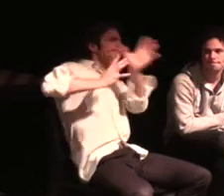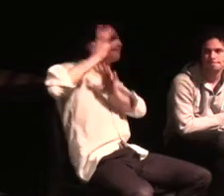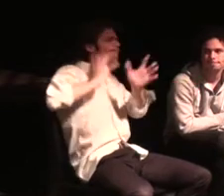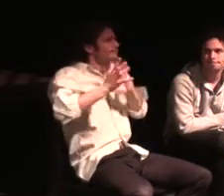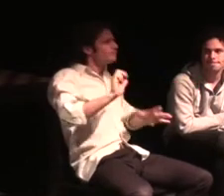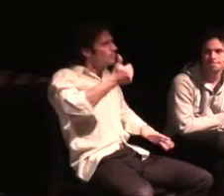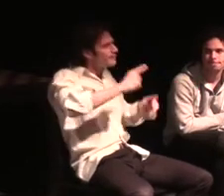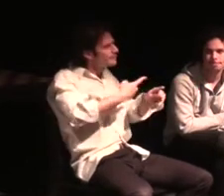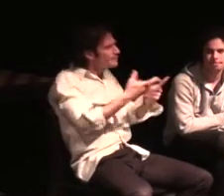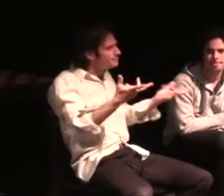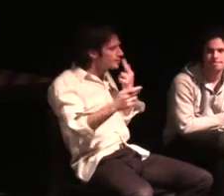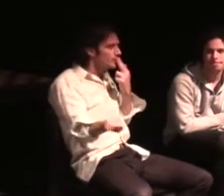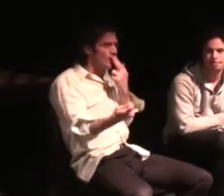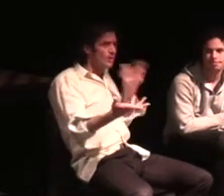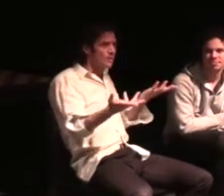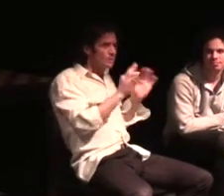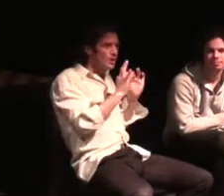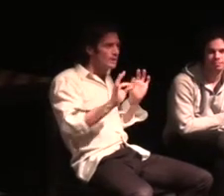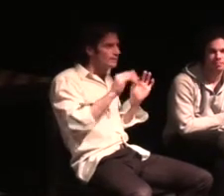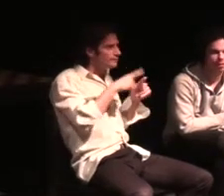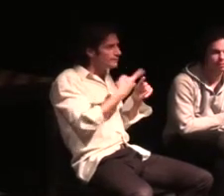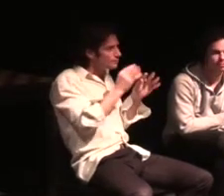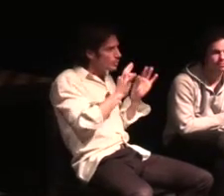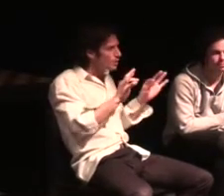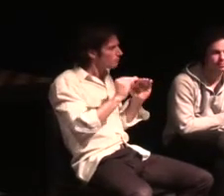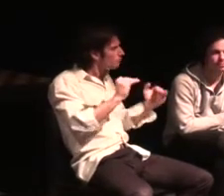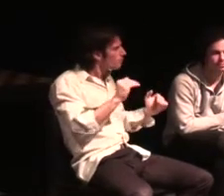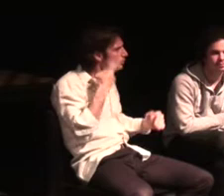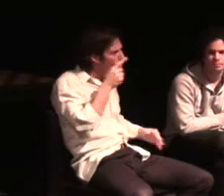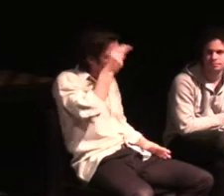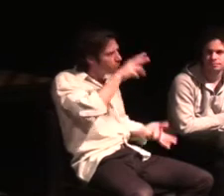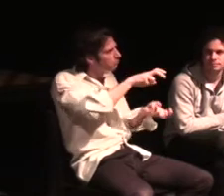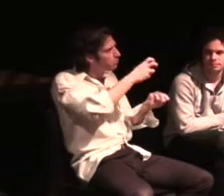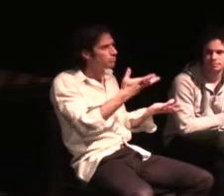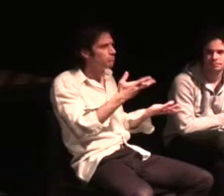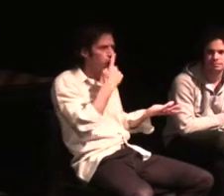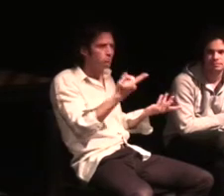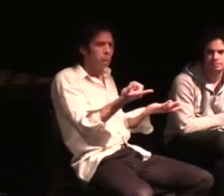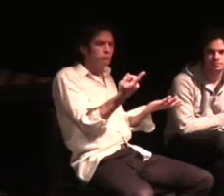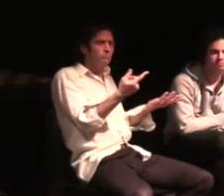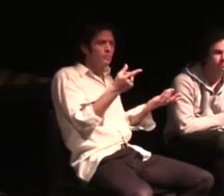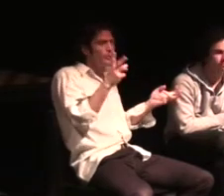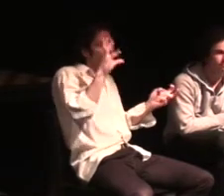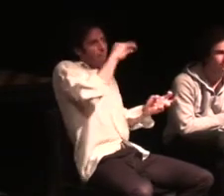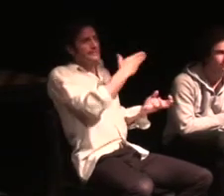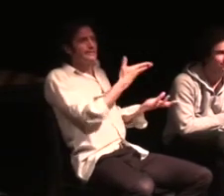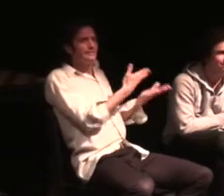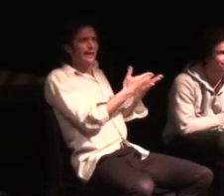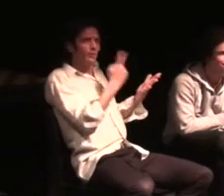moyen pour tous, identique. Et puis, les premiers films de Charlie Chaplin, d'ailleurs, hein, quand même, les entendants, ils comprenaient tout. Hein,